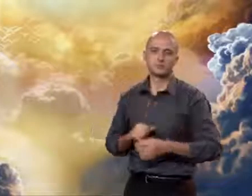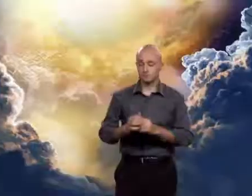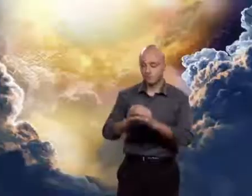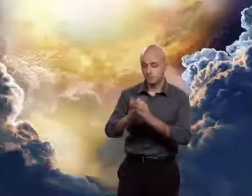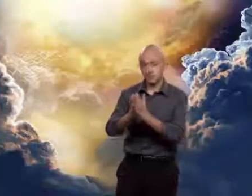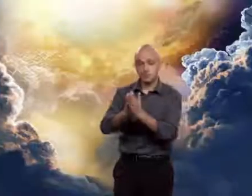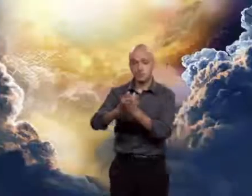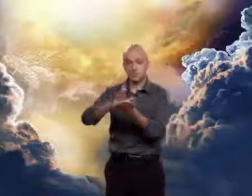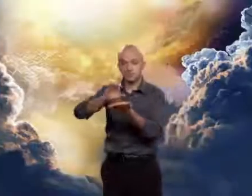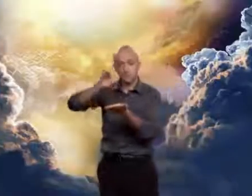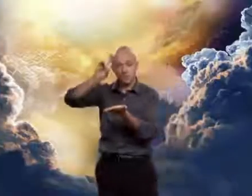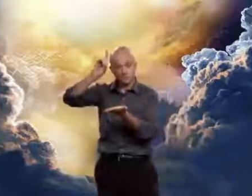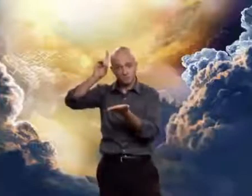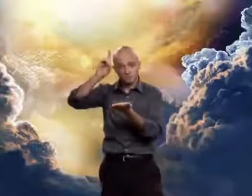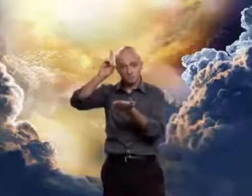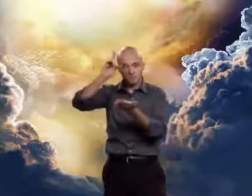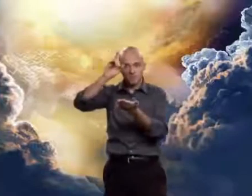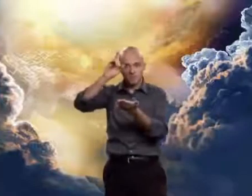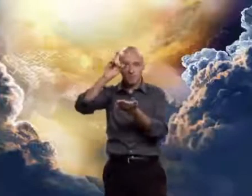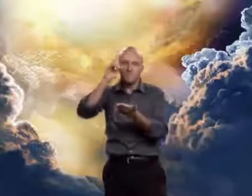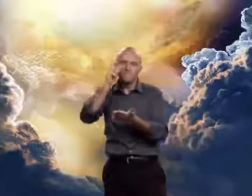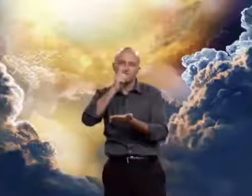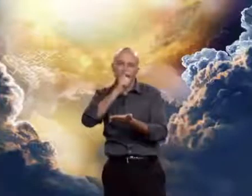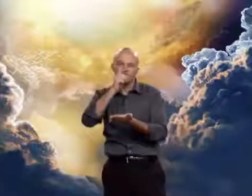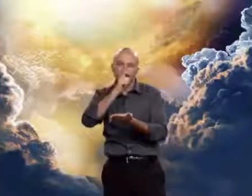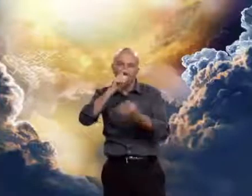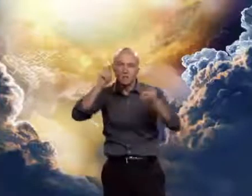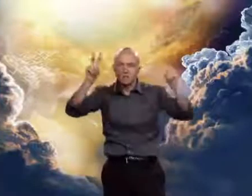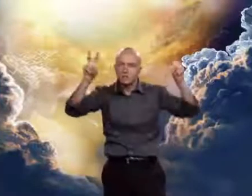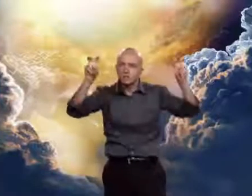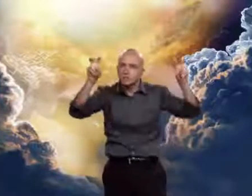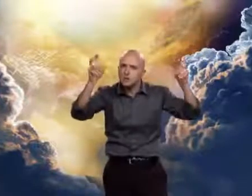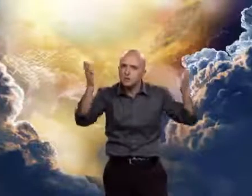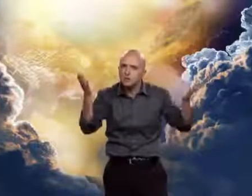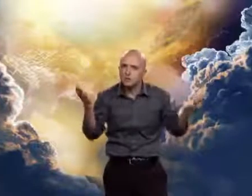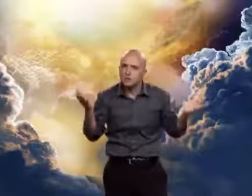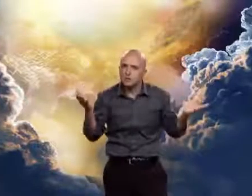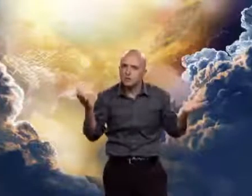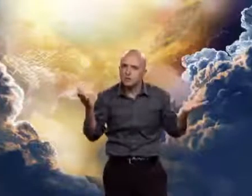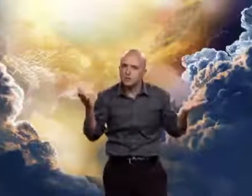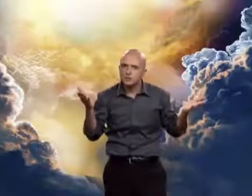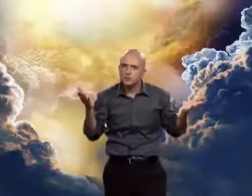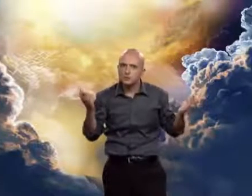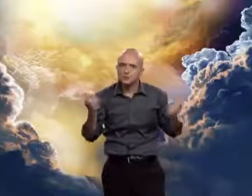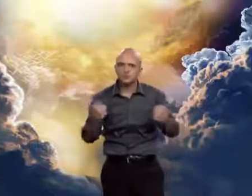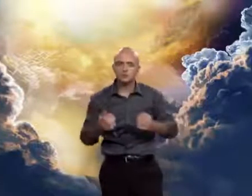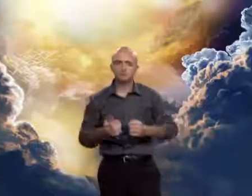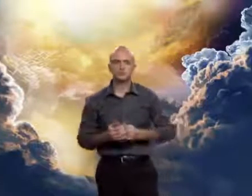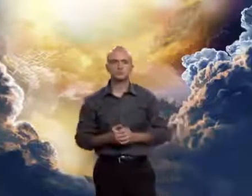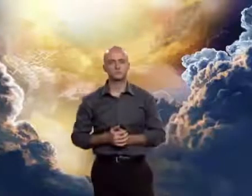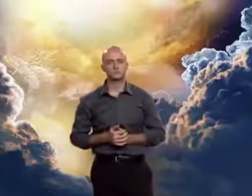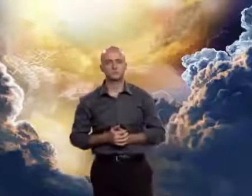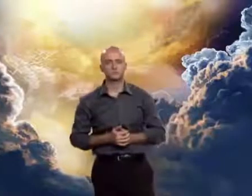frágeis e supersticiosas por reconhecerem as reivindicações da lei de Deus. Essas pessoas têm se entregado